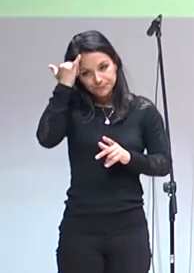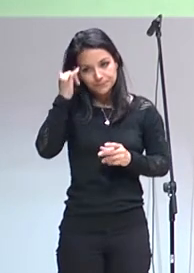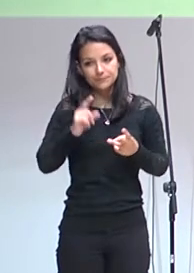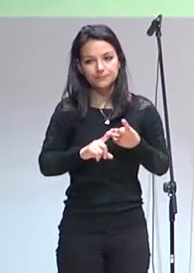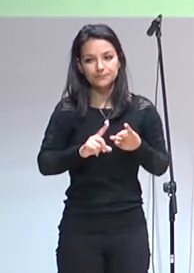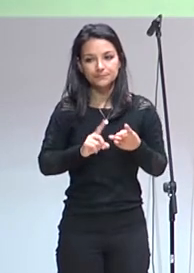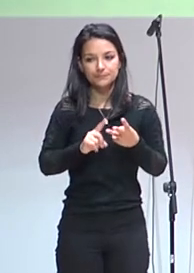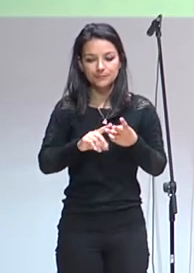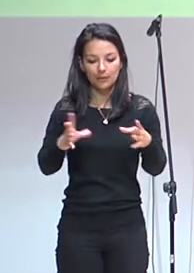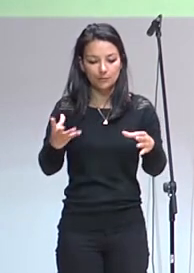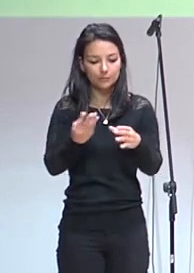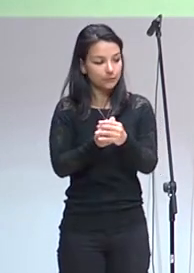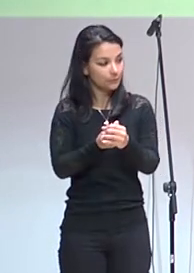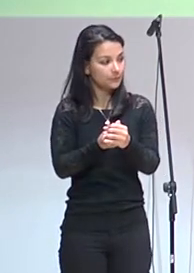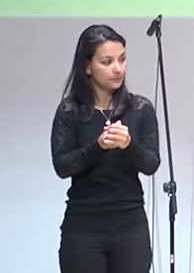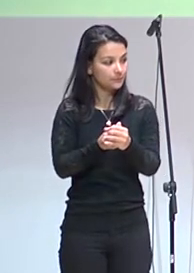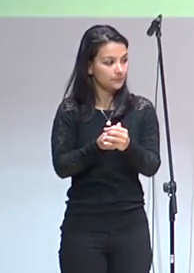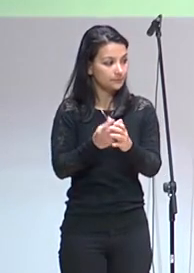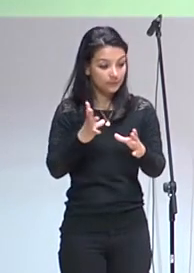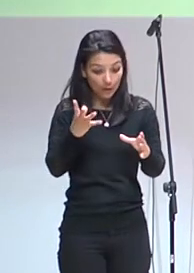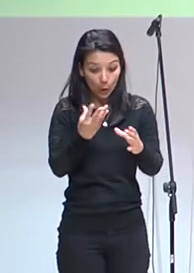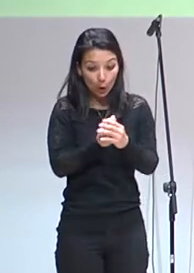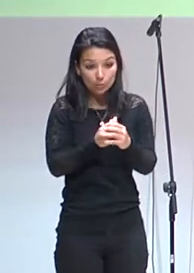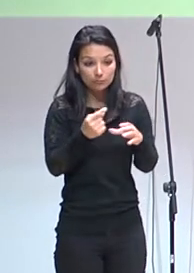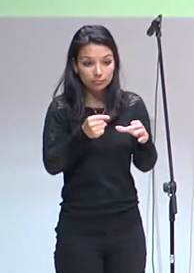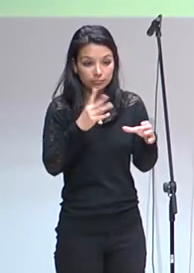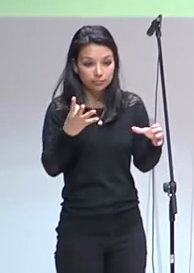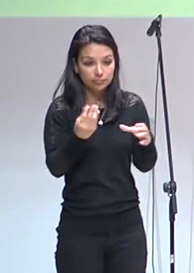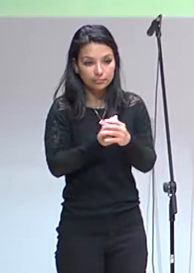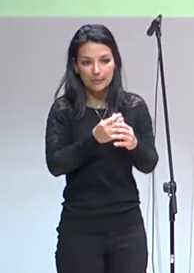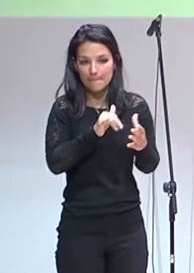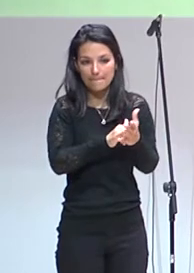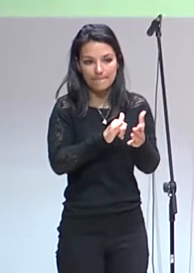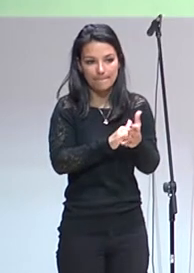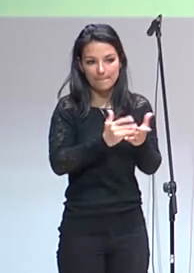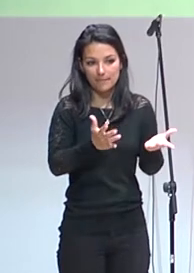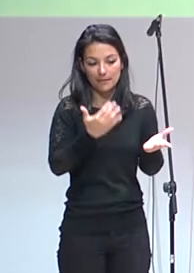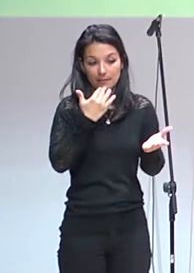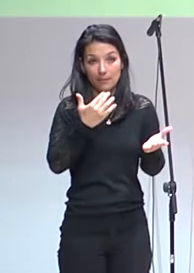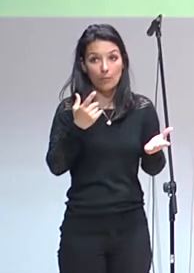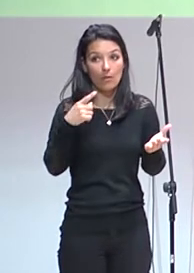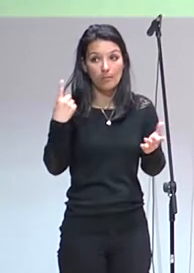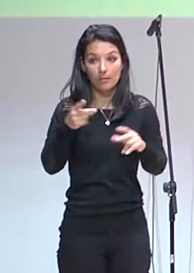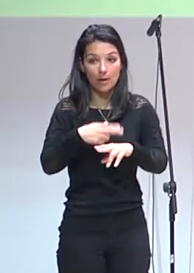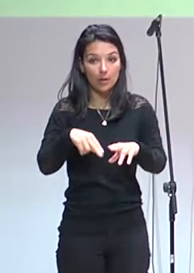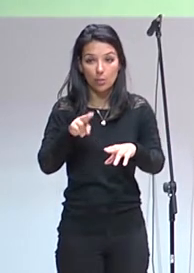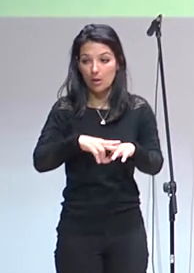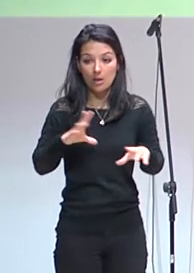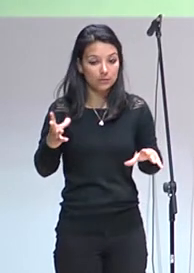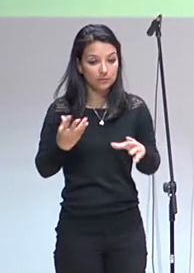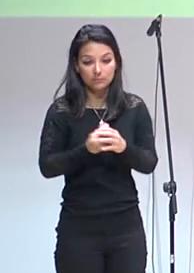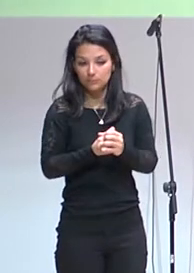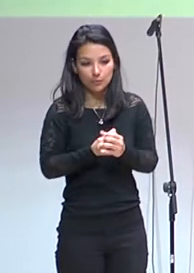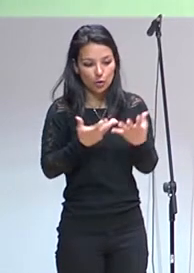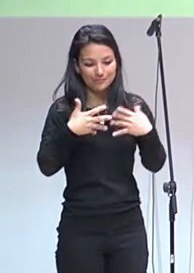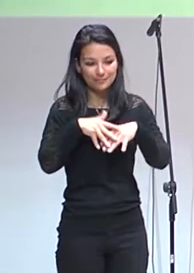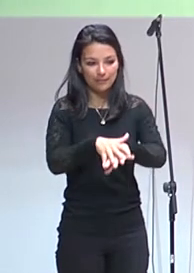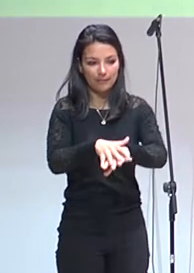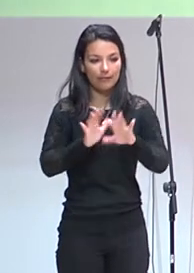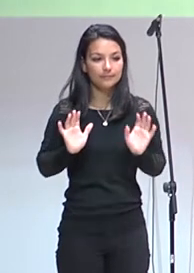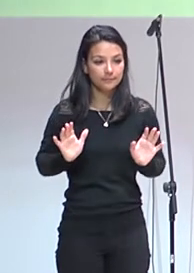la inclusión misma es un término, si la naturaleza no incluye, la naturaleza integra,